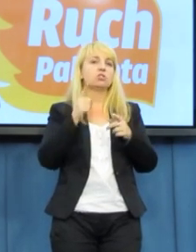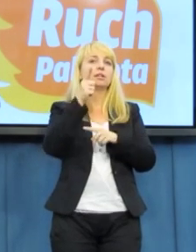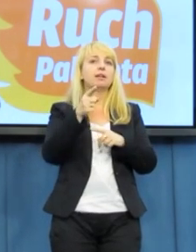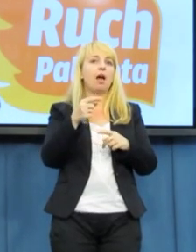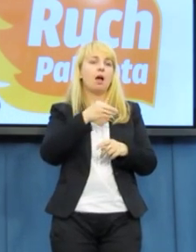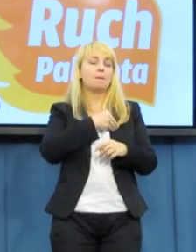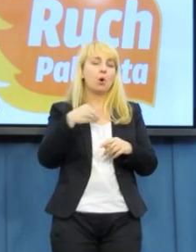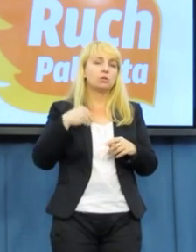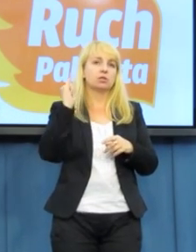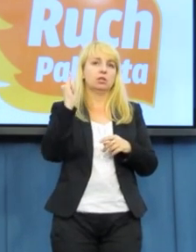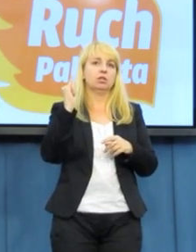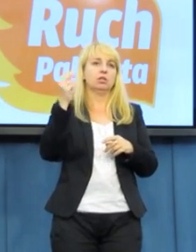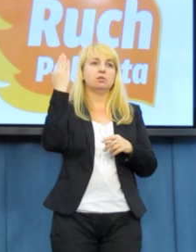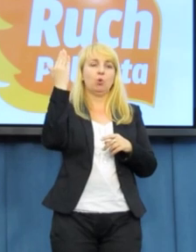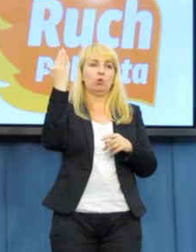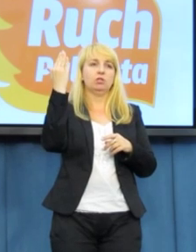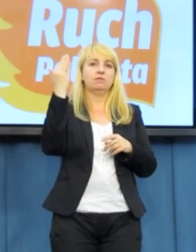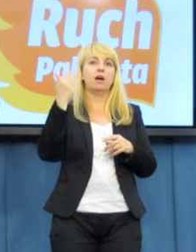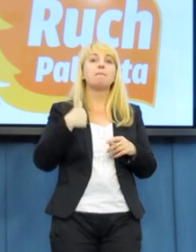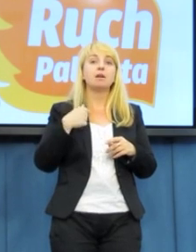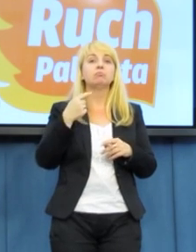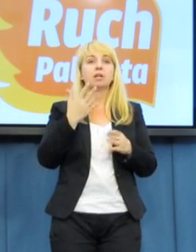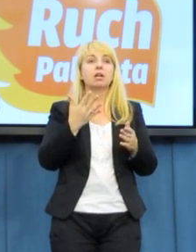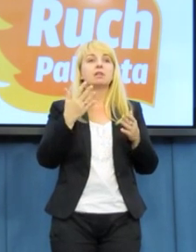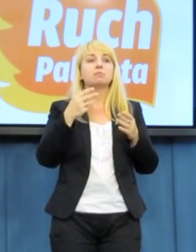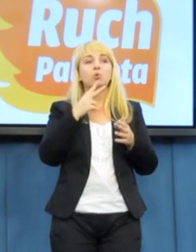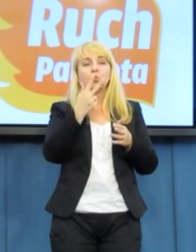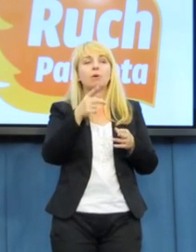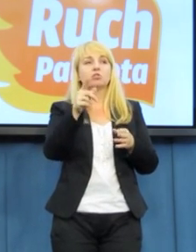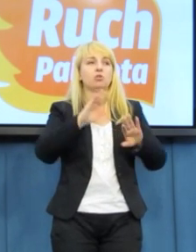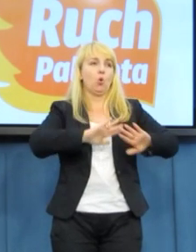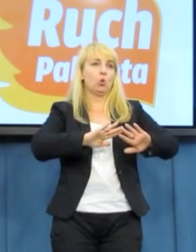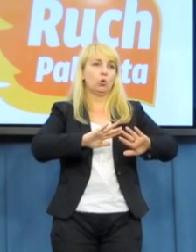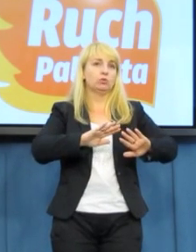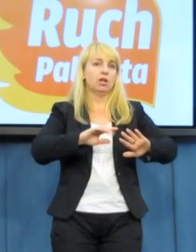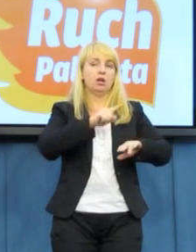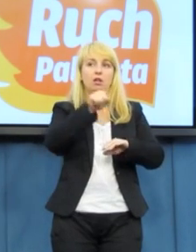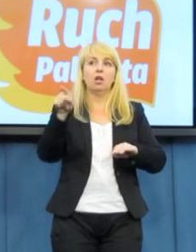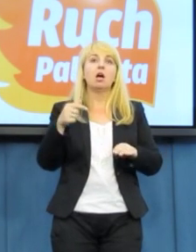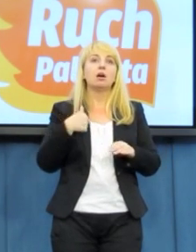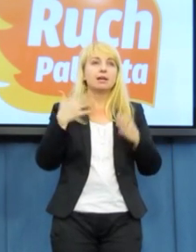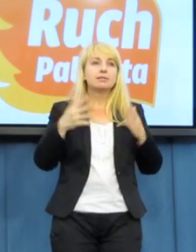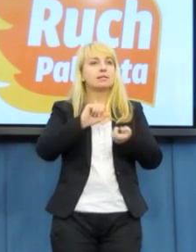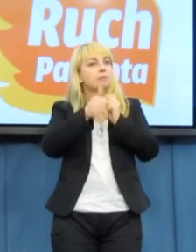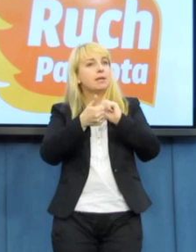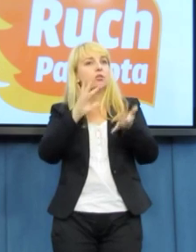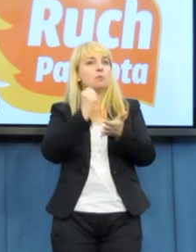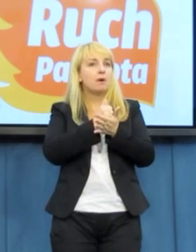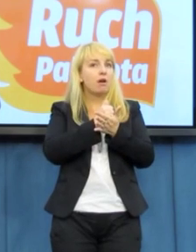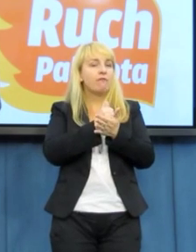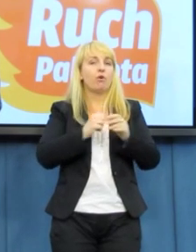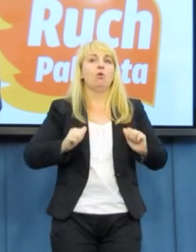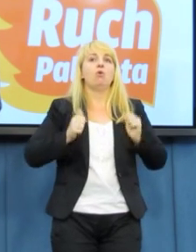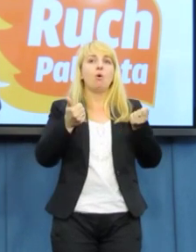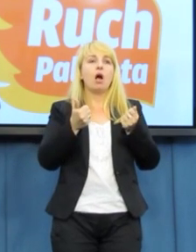także liczymy tutaj na Państwa ochronę też, ponieważ gdyby ustanowić takie prawo, że można po prostu